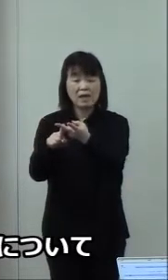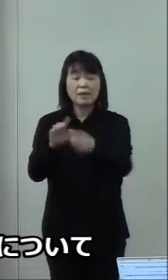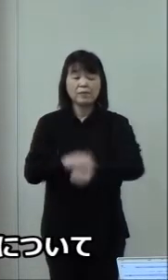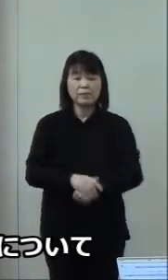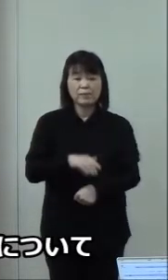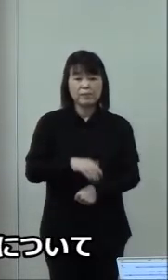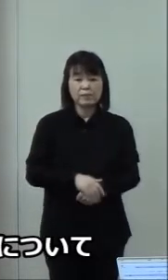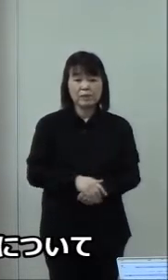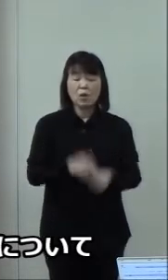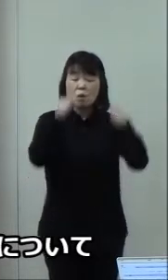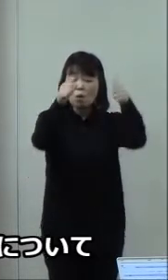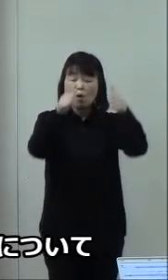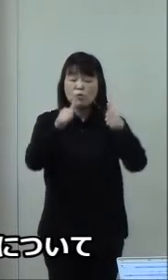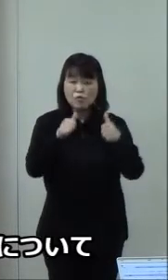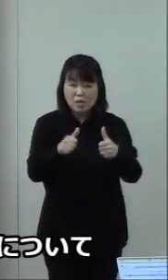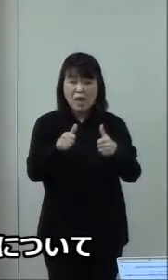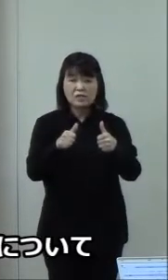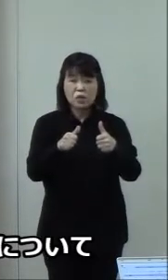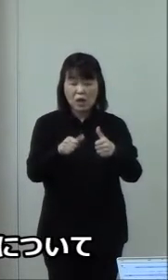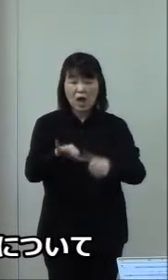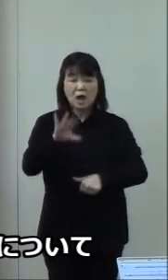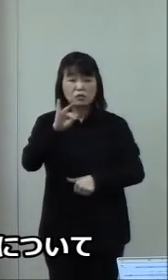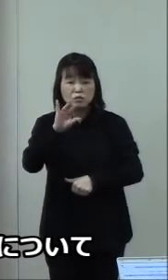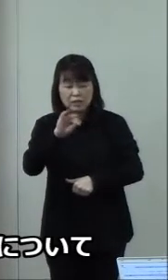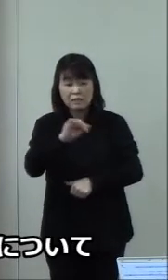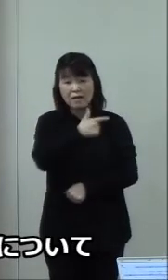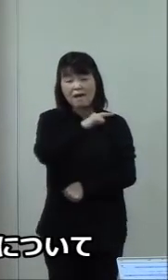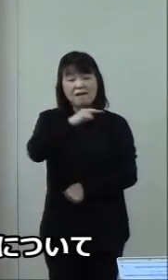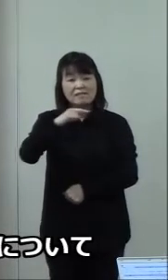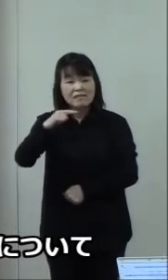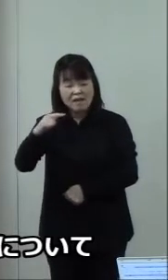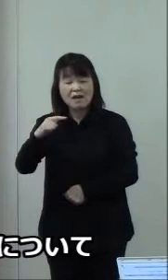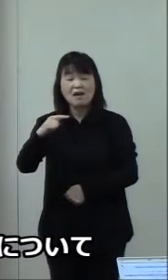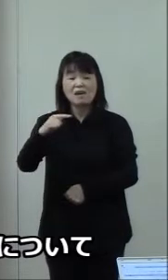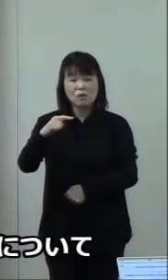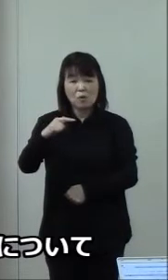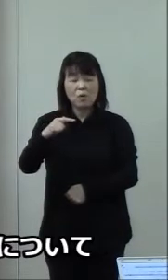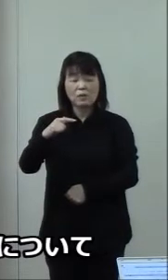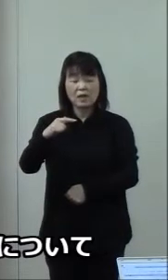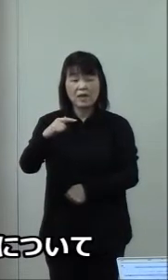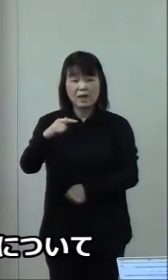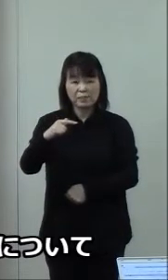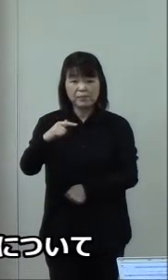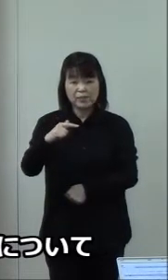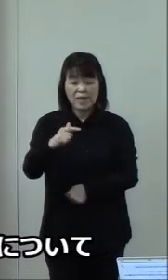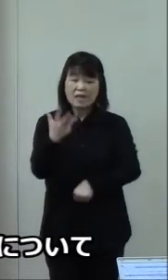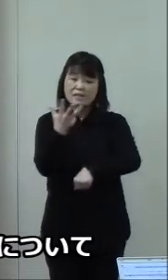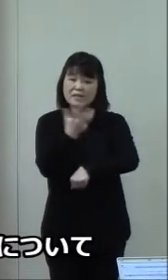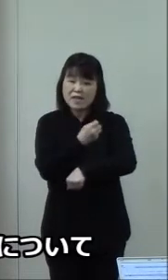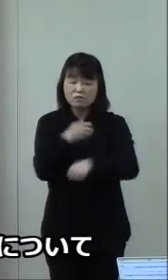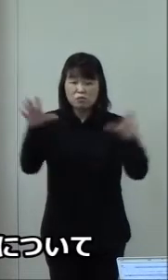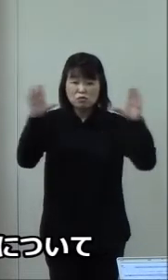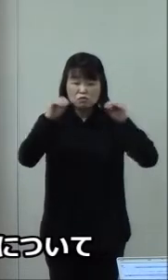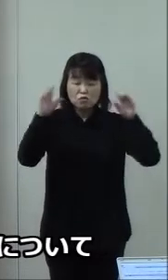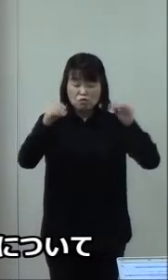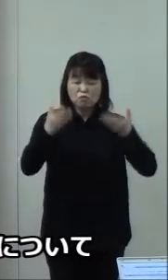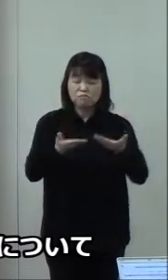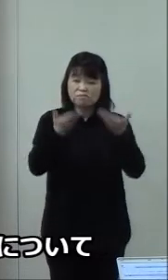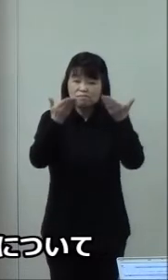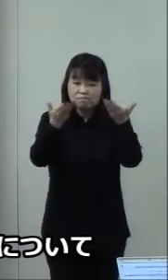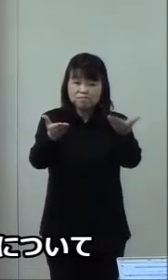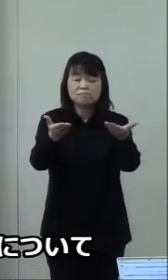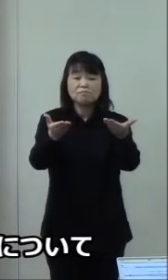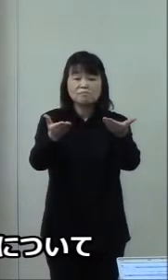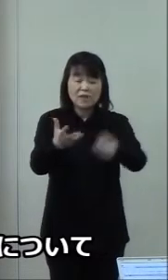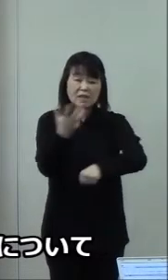この年代に届きやすい媒体も使いながらですね、接種を進めていきたいというふうに考